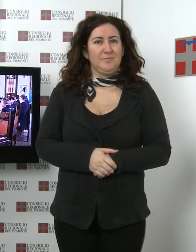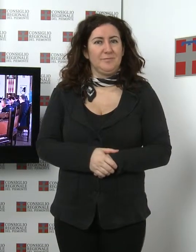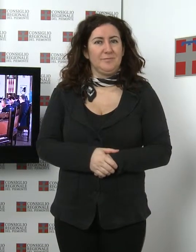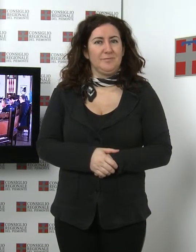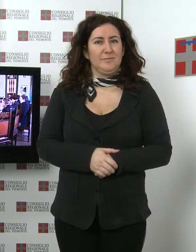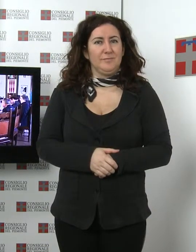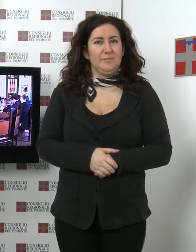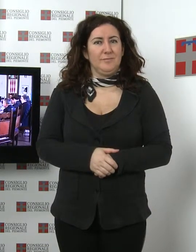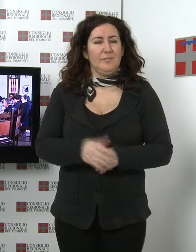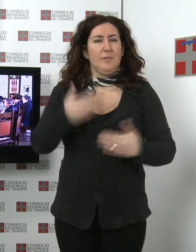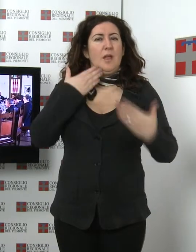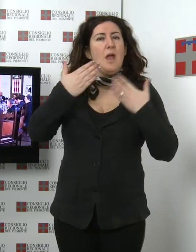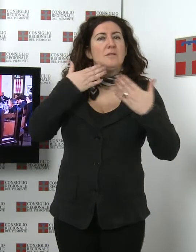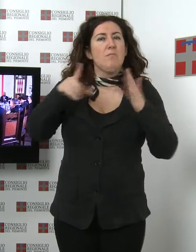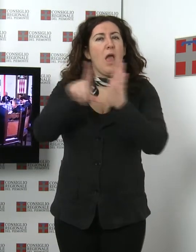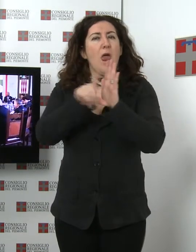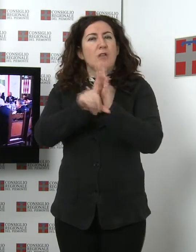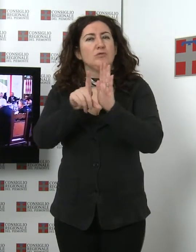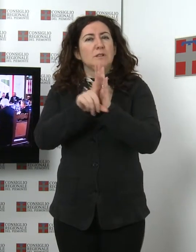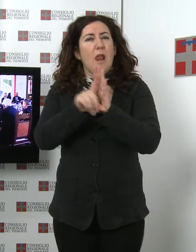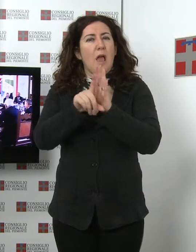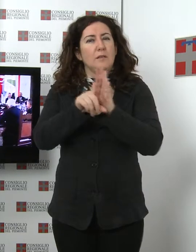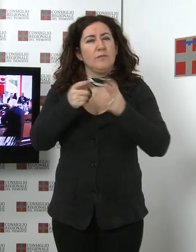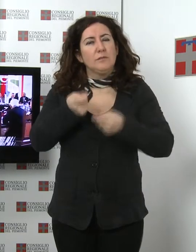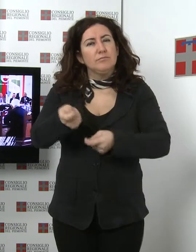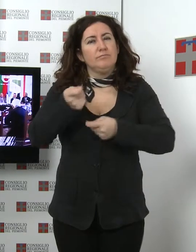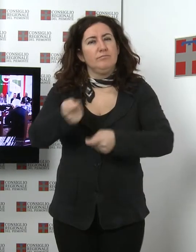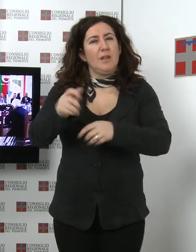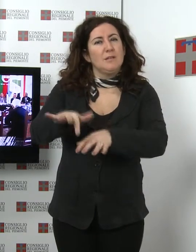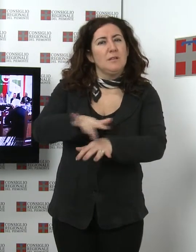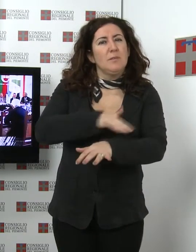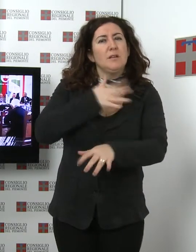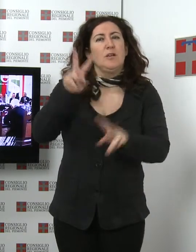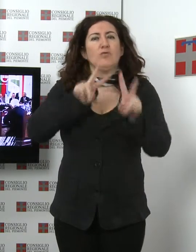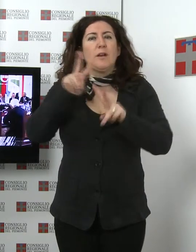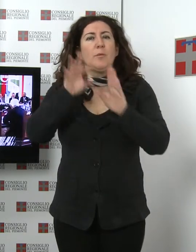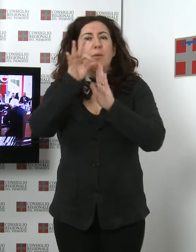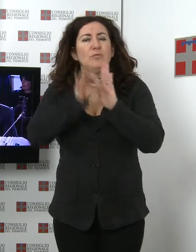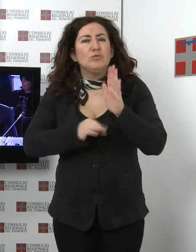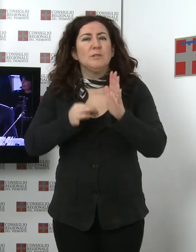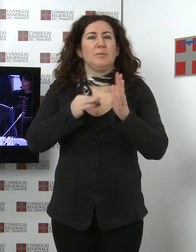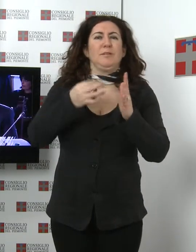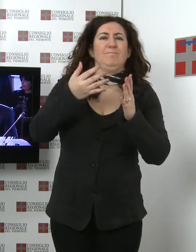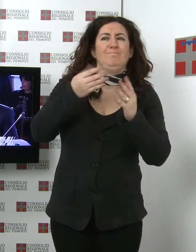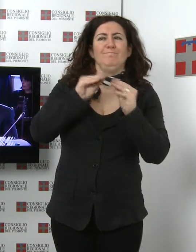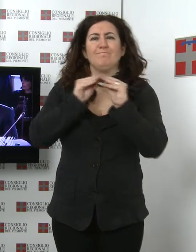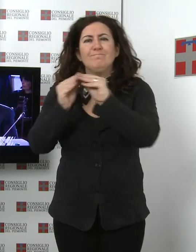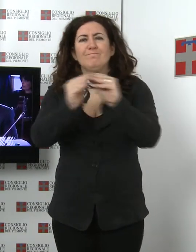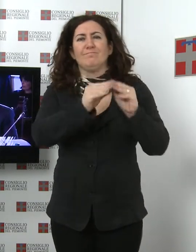Sensibilizzare le assemblee legislative per introdurre principi e provvedimenti tali da favorire la piena rappresentanza di genere, tenendo conto dei diversi